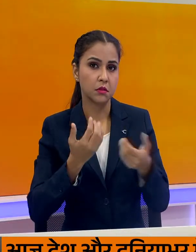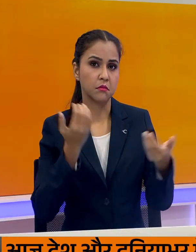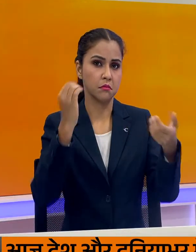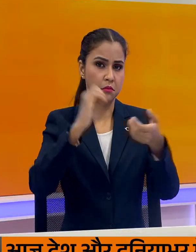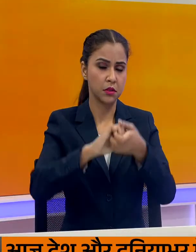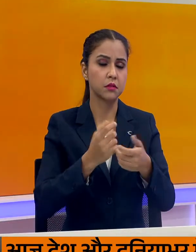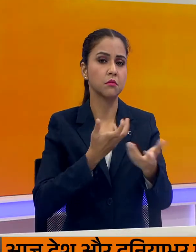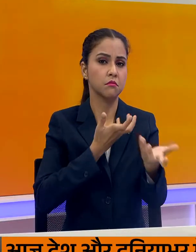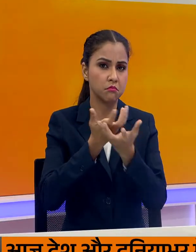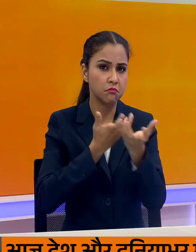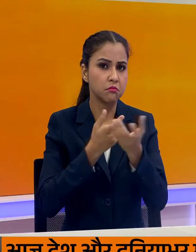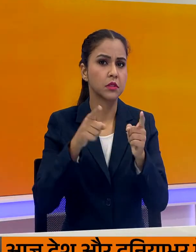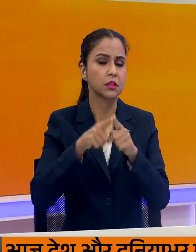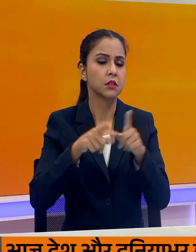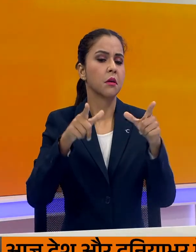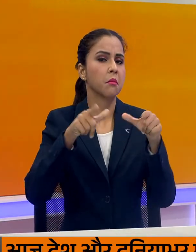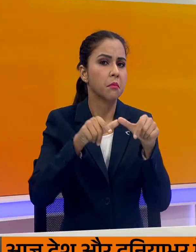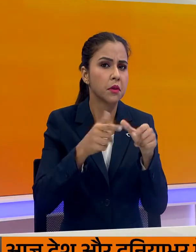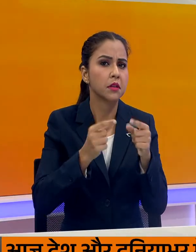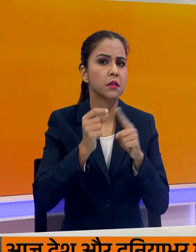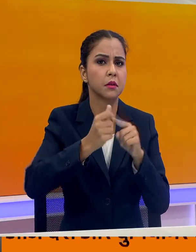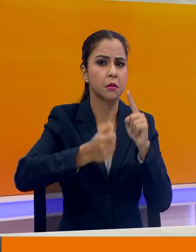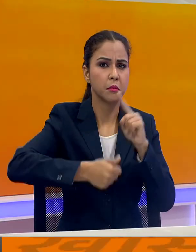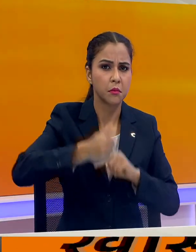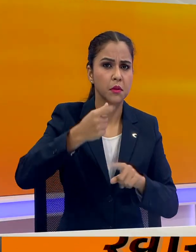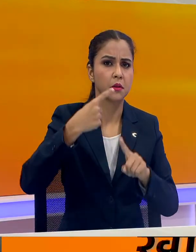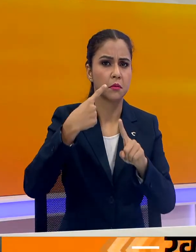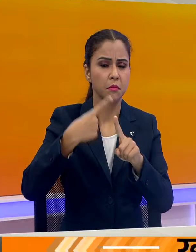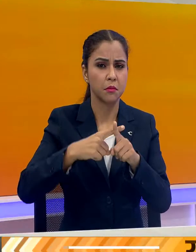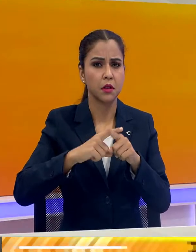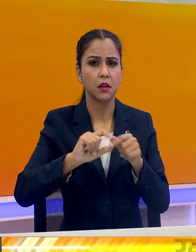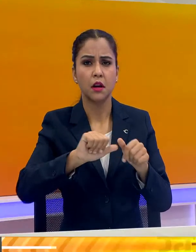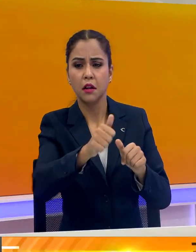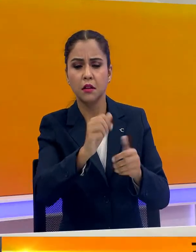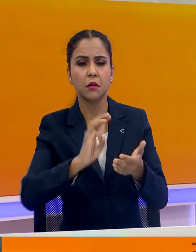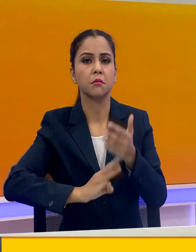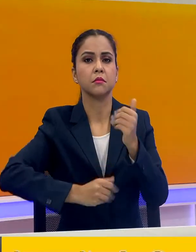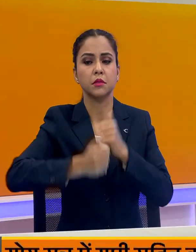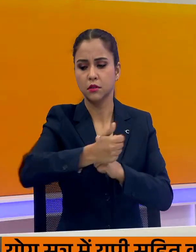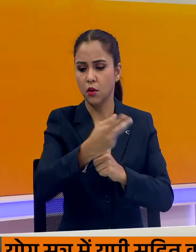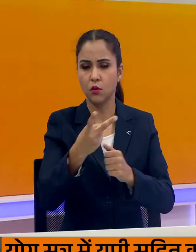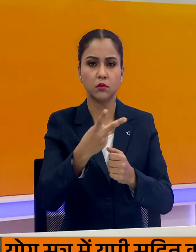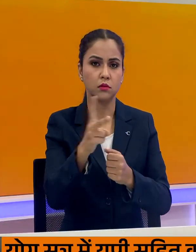was discussed in the meetings with the Prime Minister and with External Affairs and Commerce Minister.